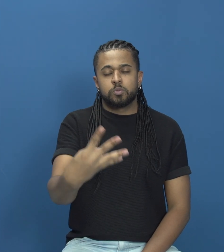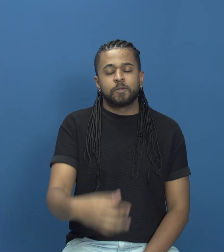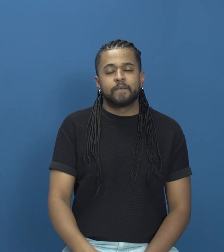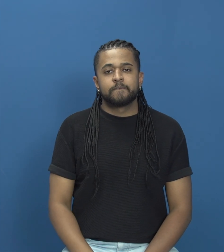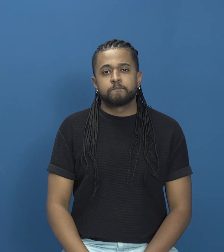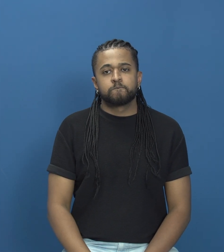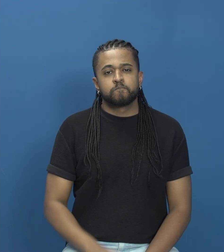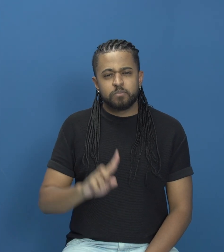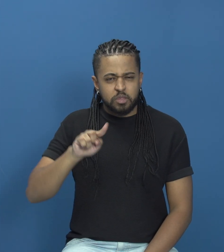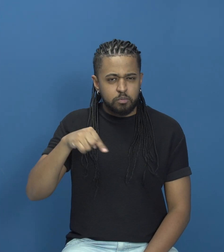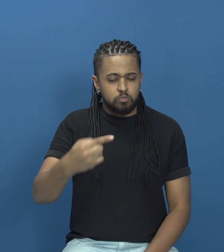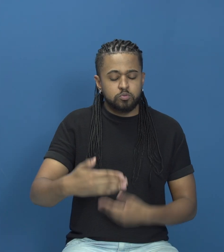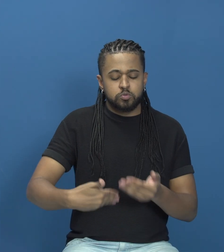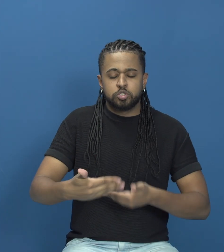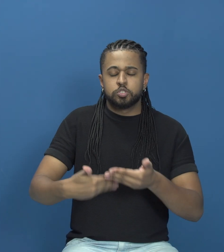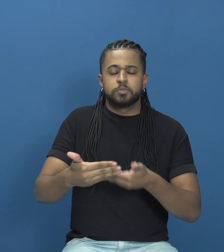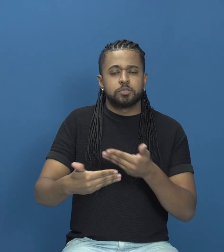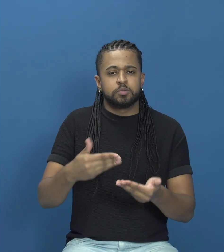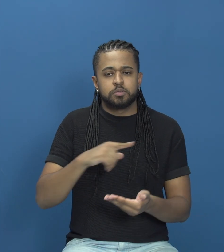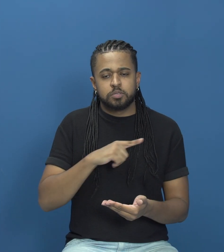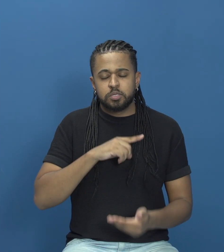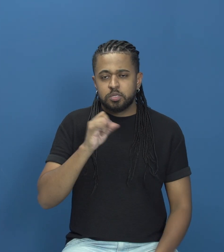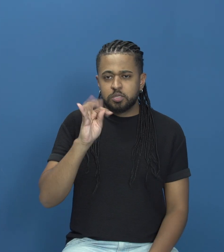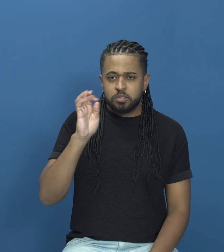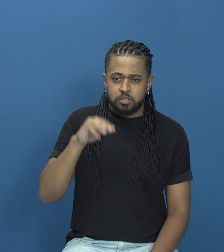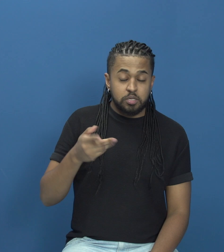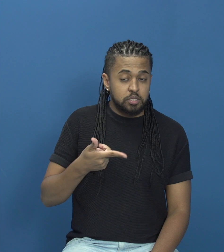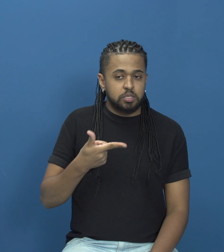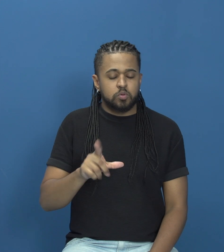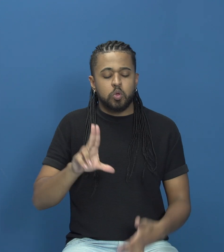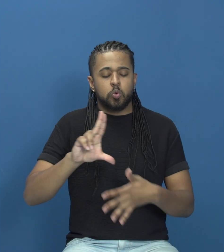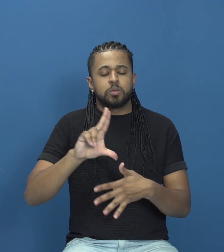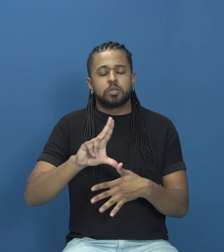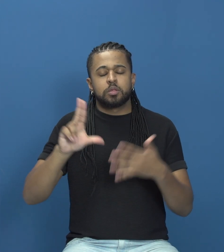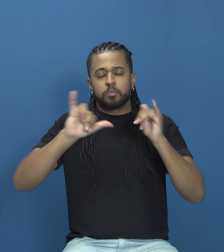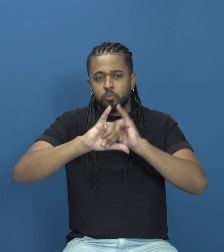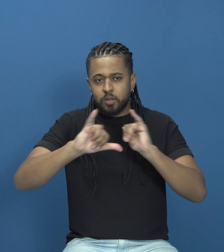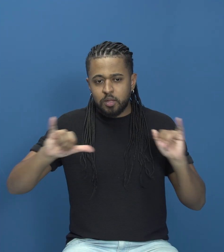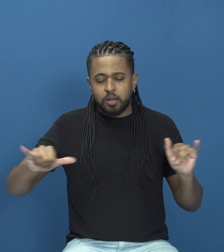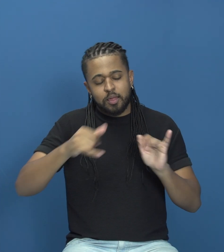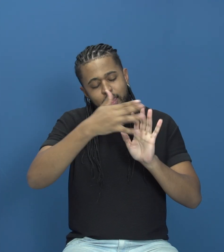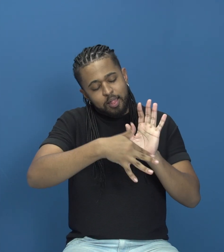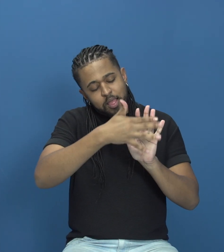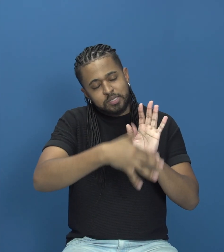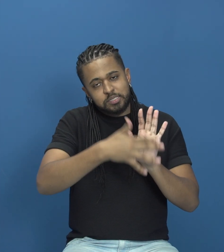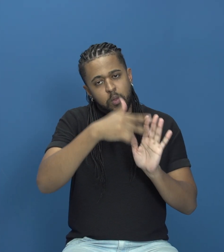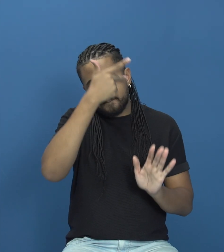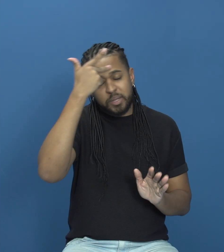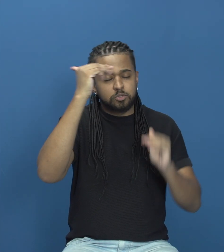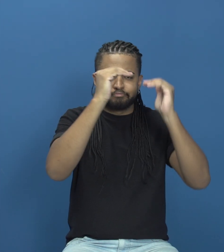13.4. Após os procedimentos elencados no item anterior, a UNILA publicará a relação de